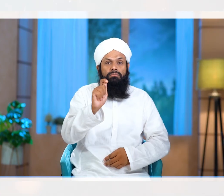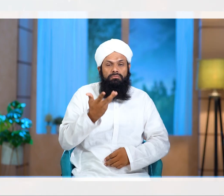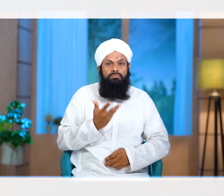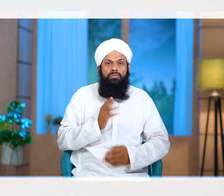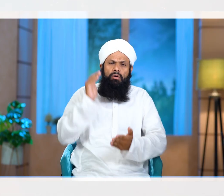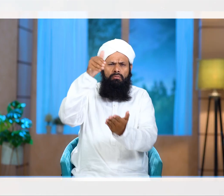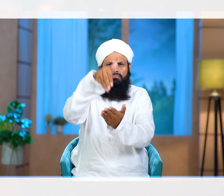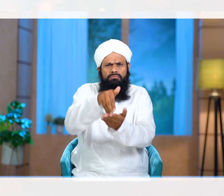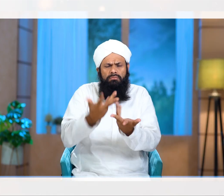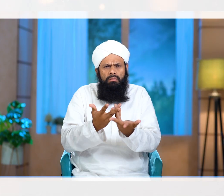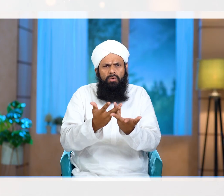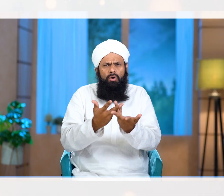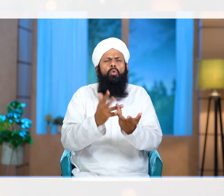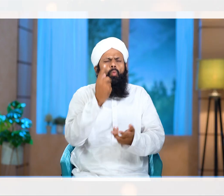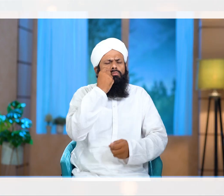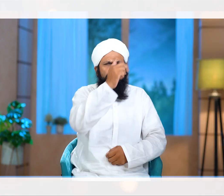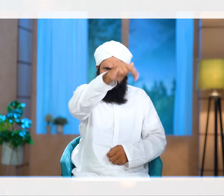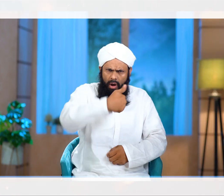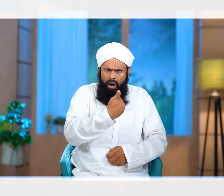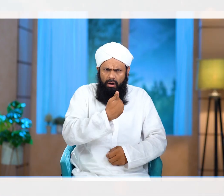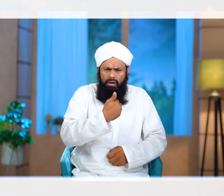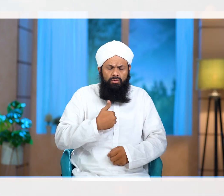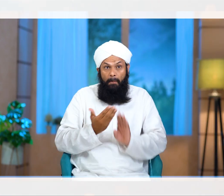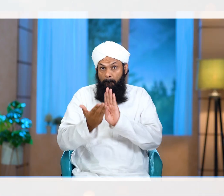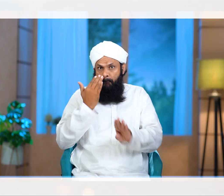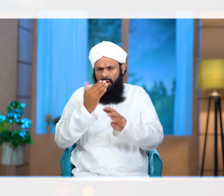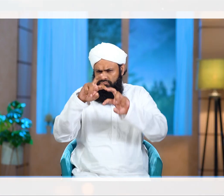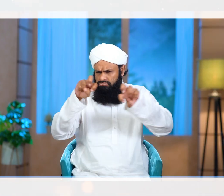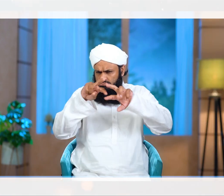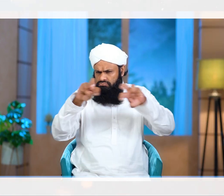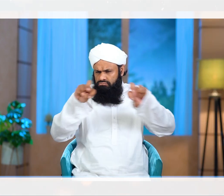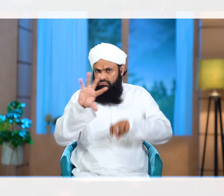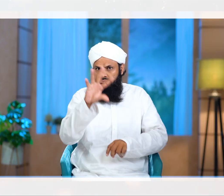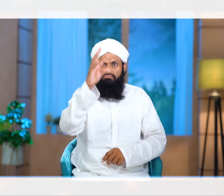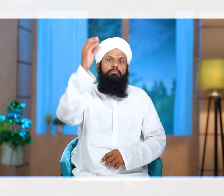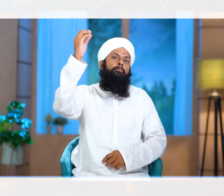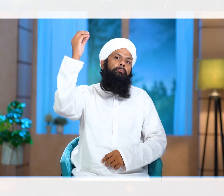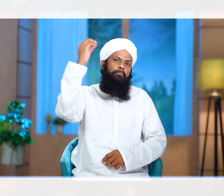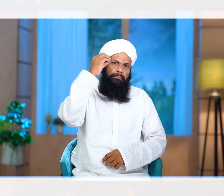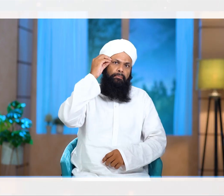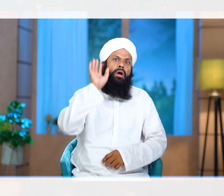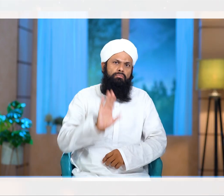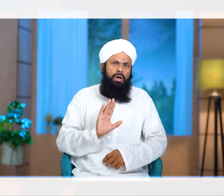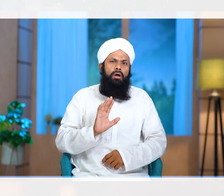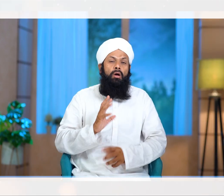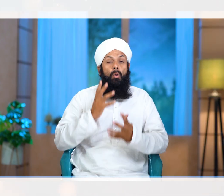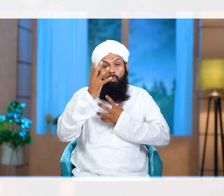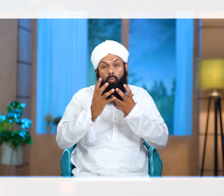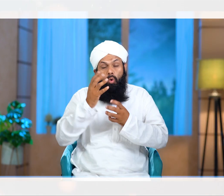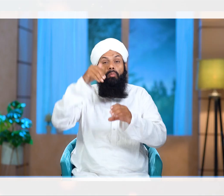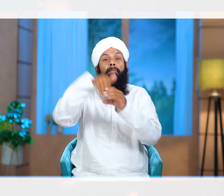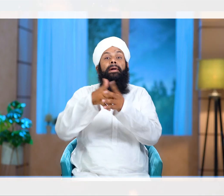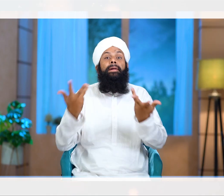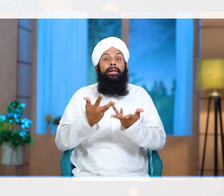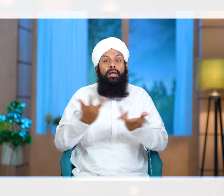اسے مانگتے ہیں. اور بادشاہ کا معاملہ یہ تھا کہ جو مانگنے کے لیے آتا اس کے پیچھے اس کی کچھ